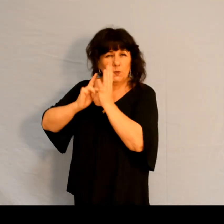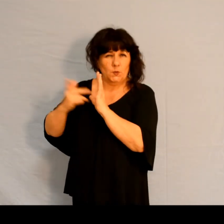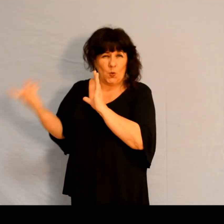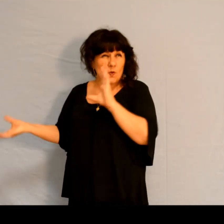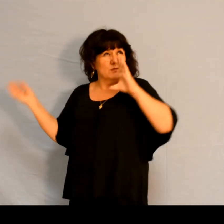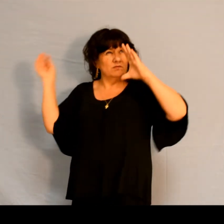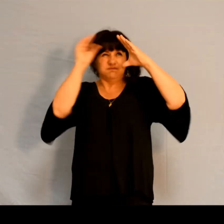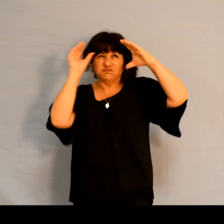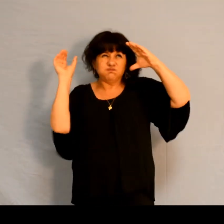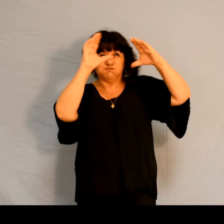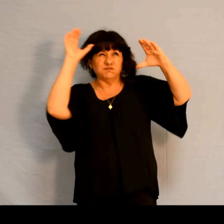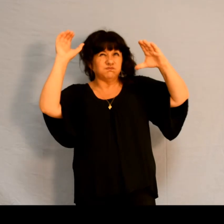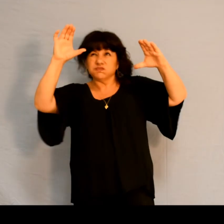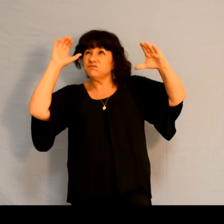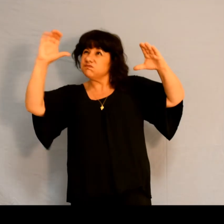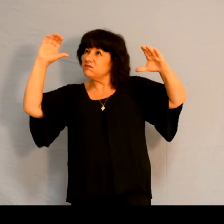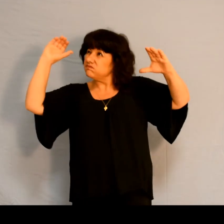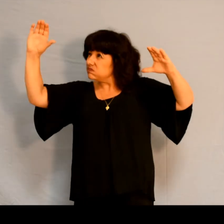Alors je me dirai à moi-même: